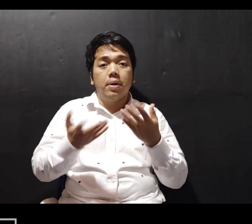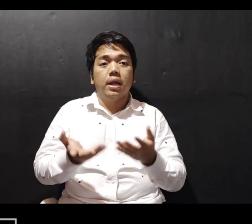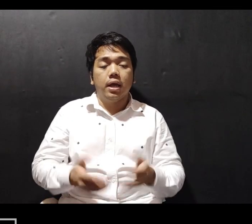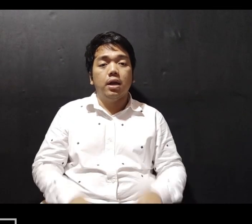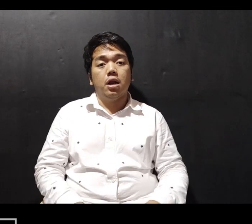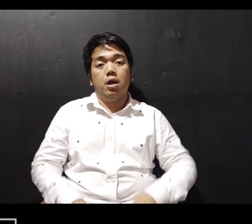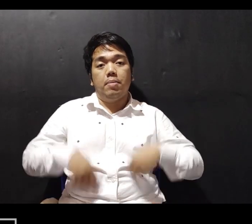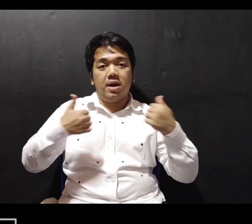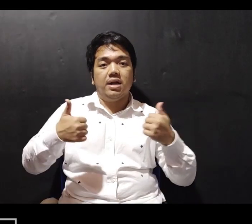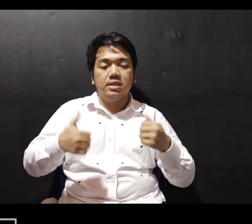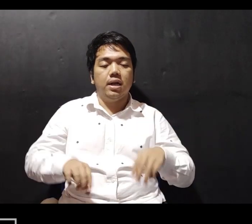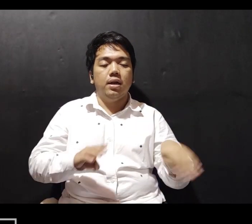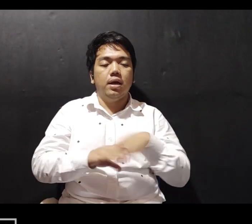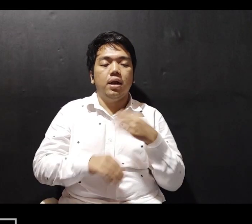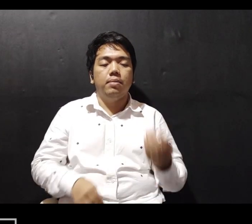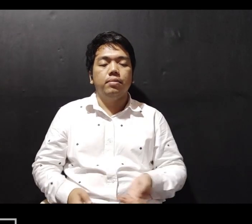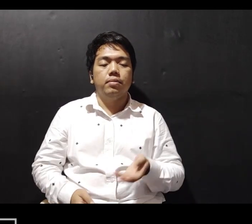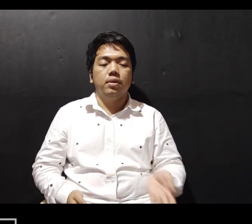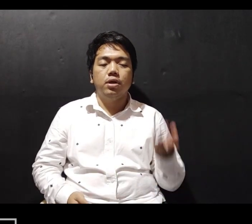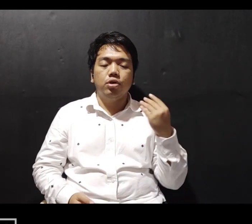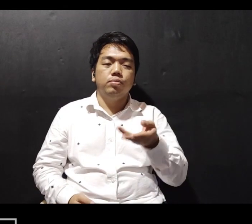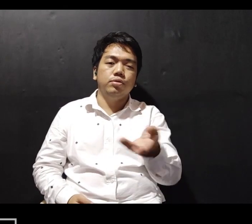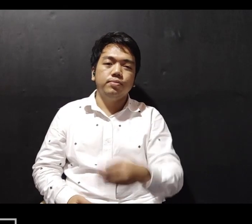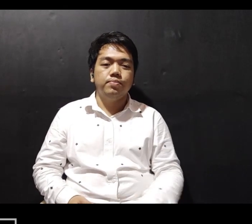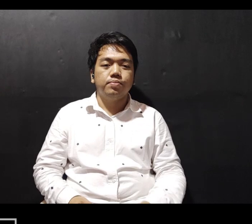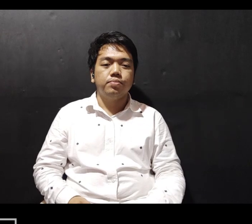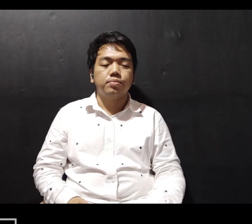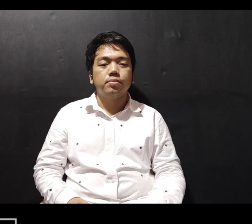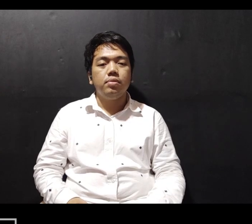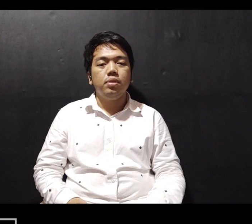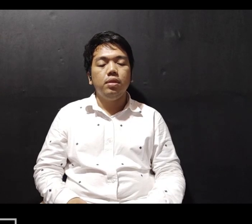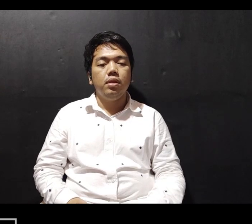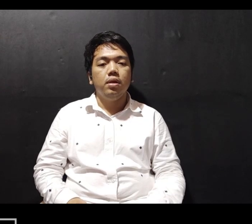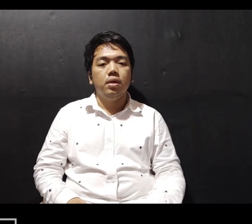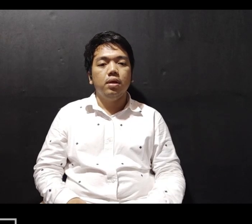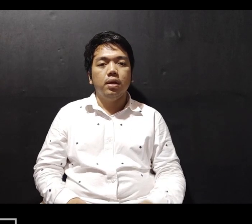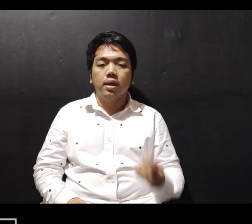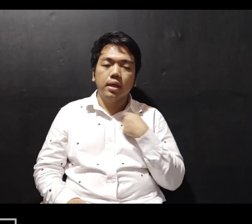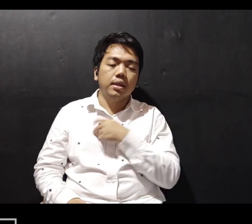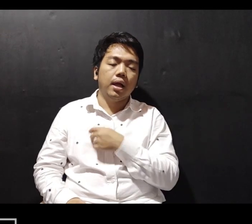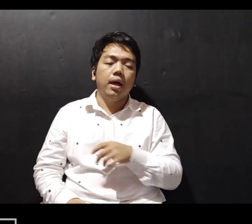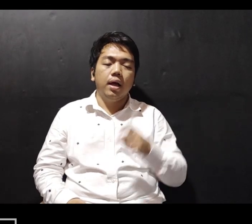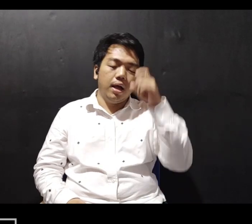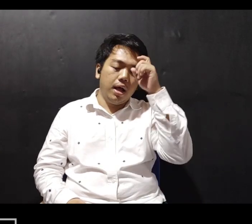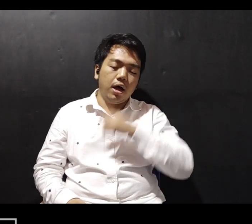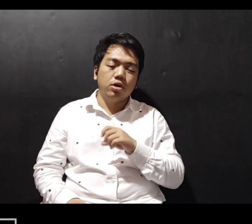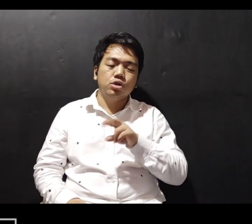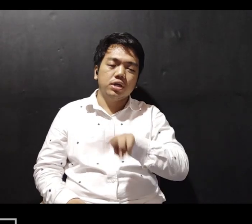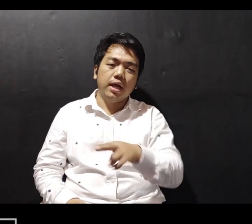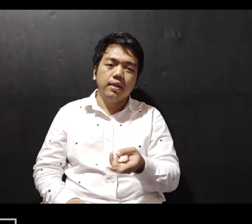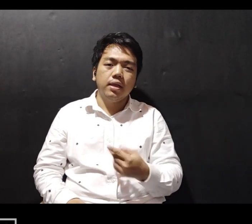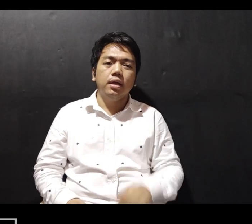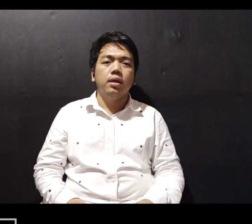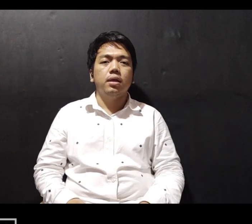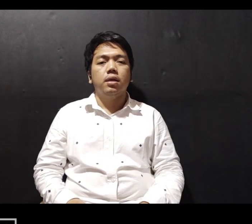hidup Anda. Oleh karena itu hari ini mari kita mulai menggantikan kebiasaan kita waiting for God menjadi